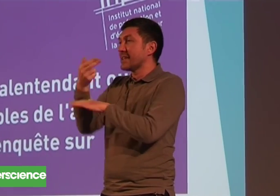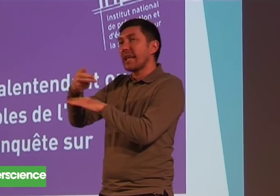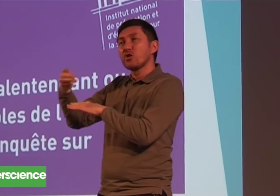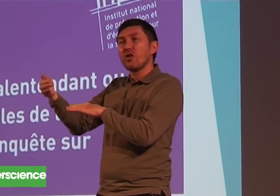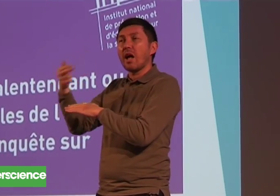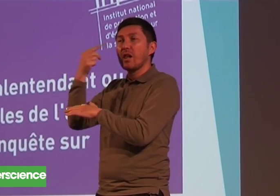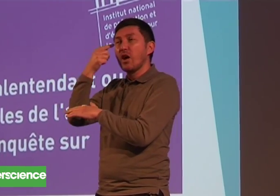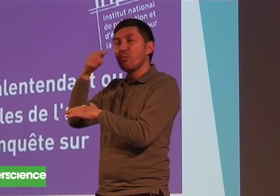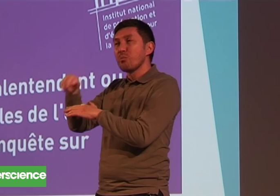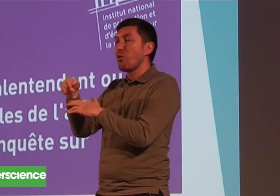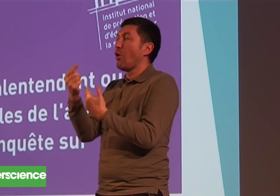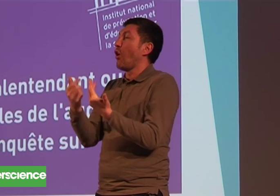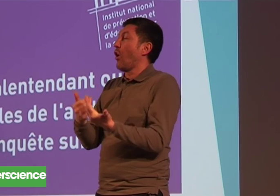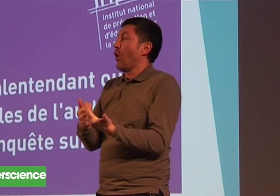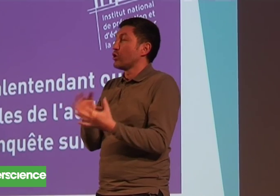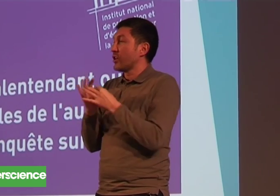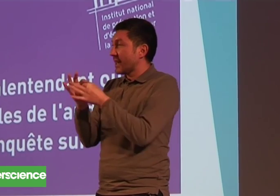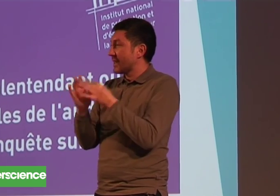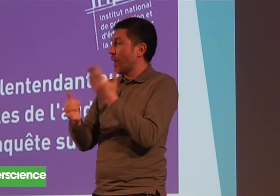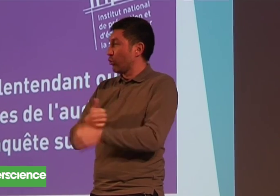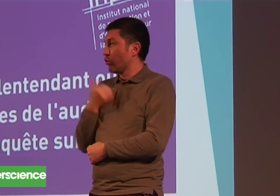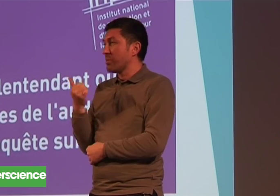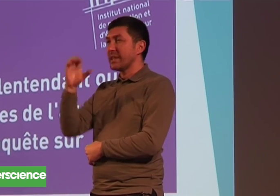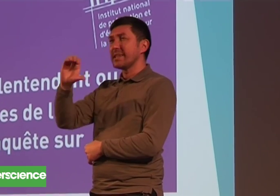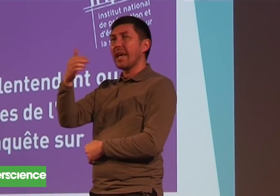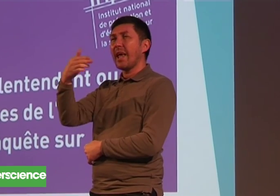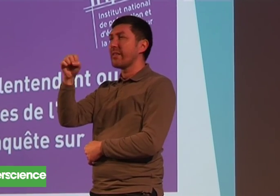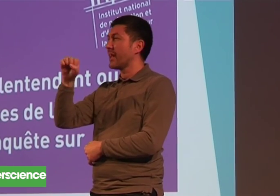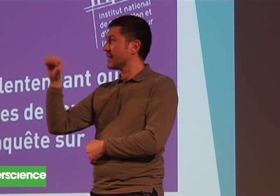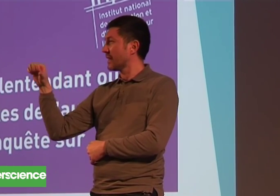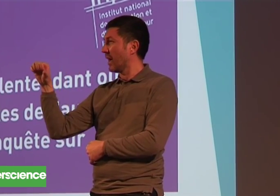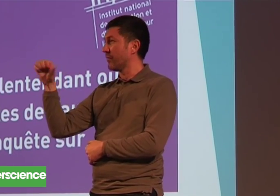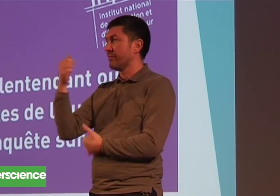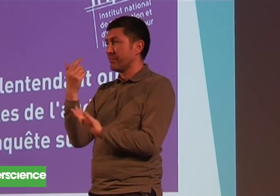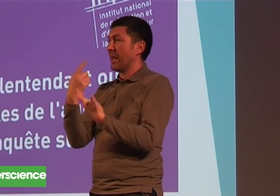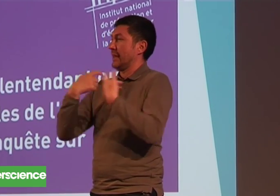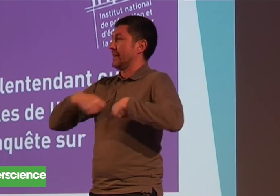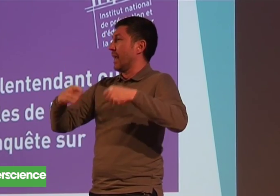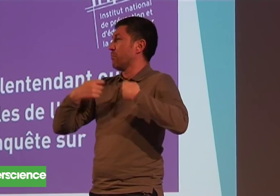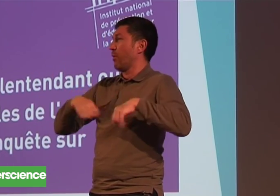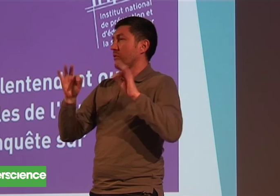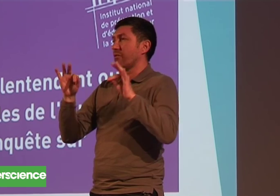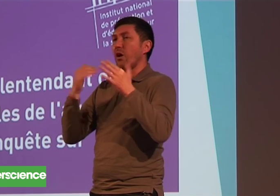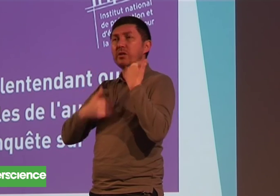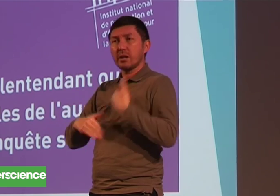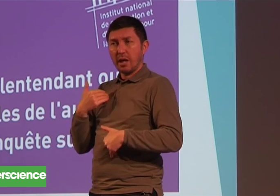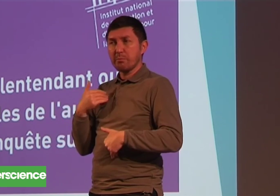la CNSA, en fait, qui est l'organisme qui finance les dépenses liées au handicap. Alors,